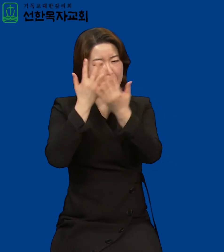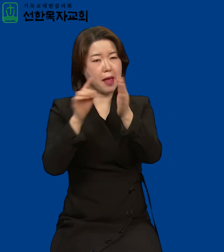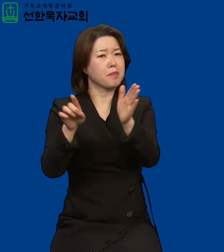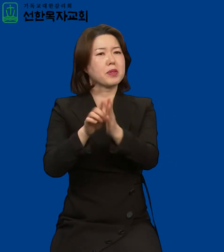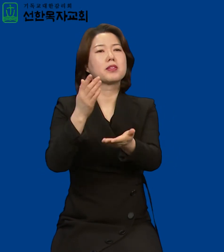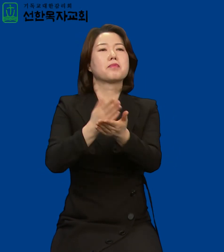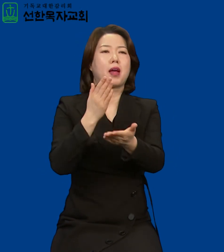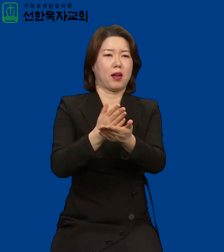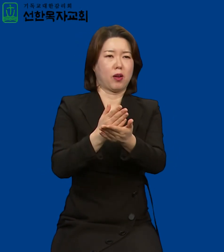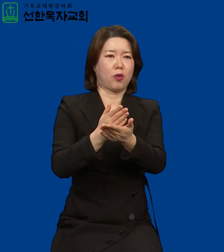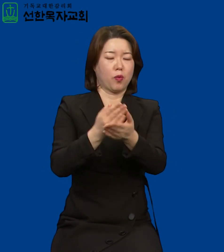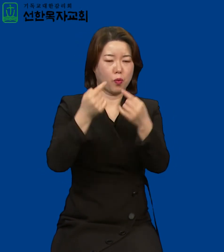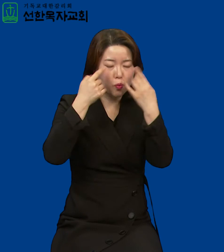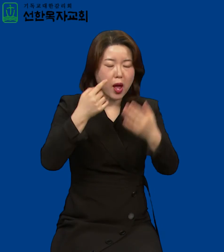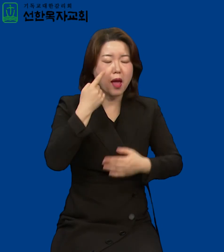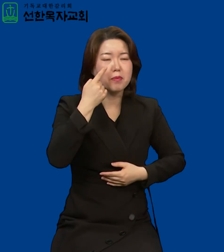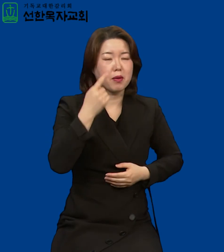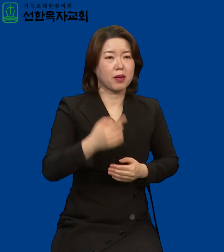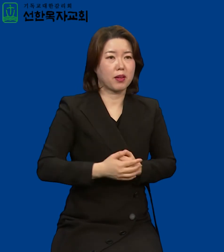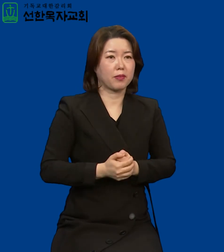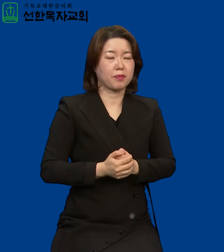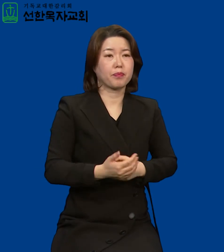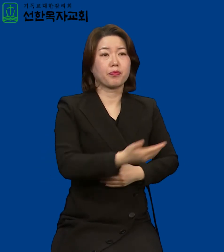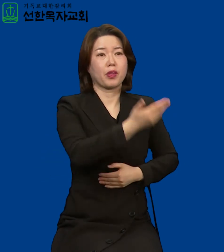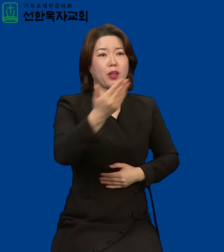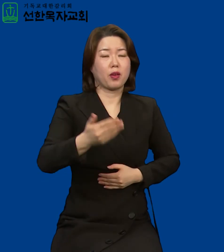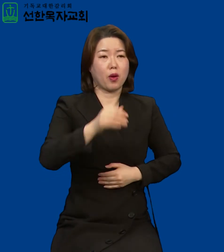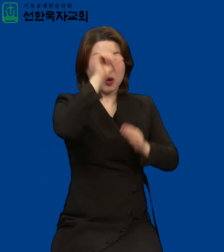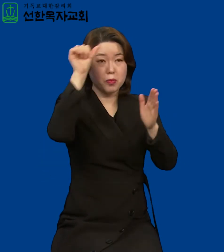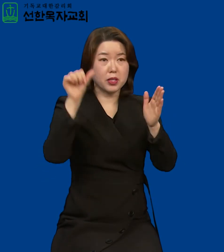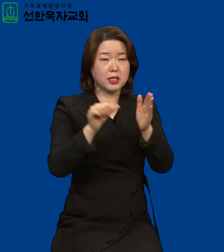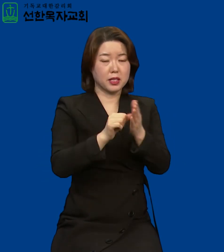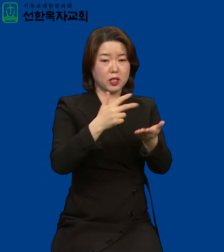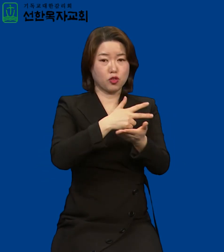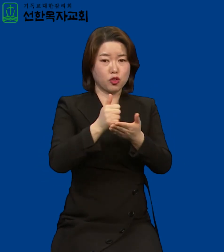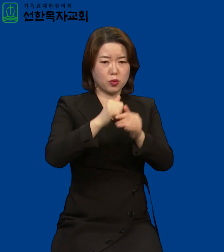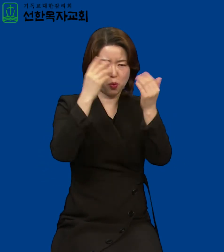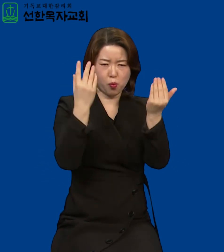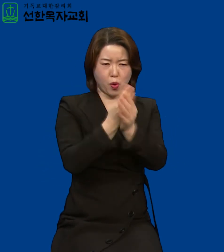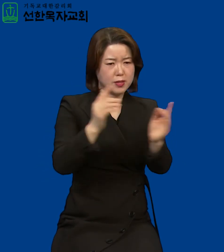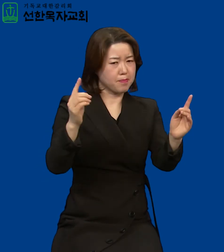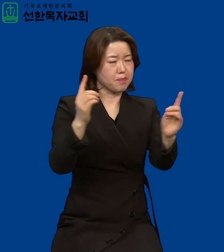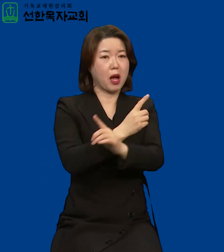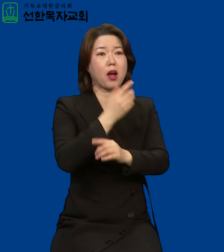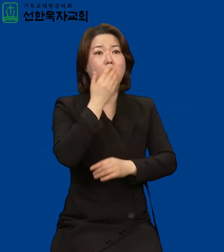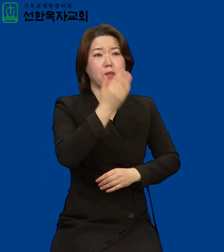아니라니까요. 여러분의 인생이 주님으로 인하여 완전히 뒤집어져요.